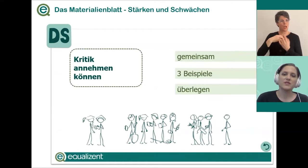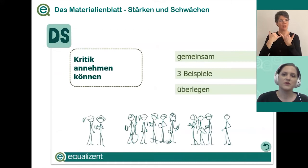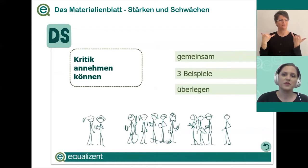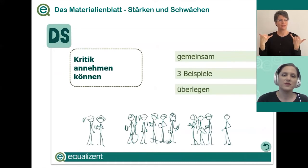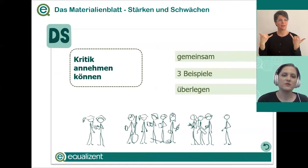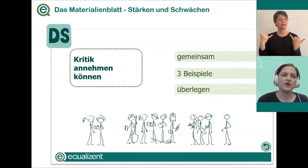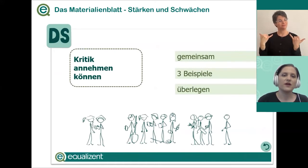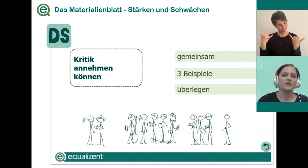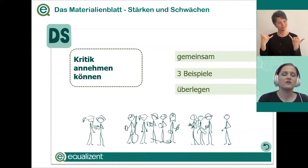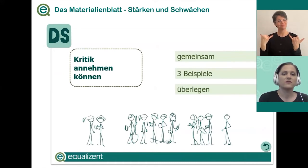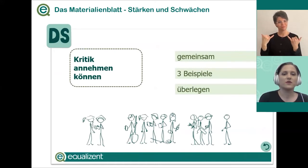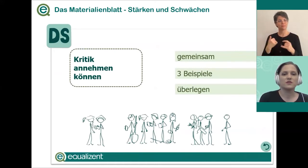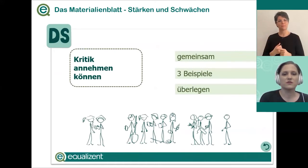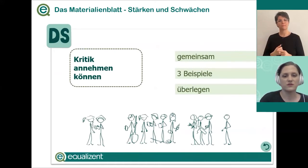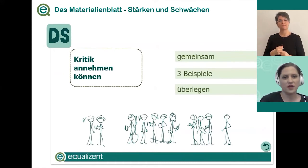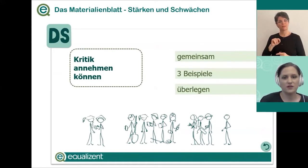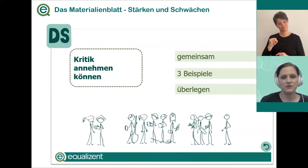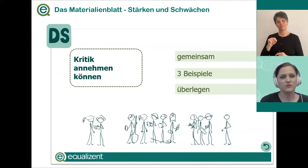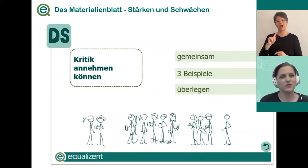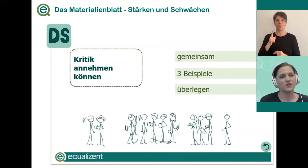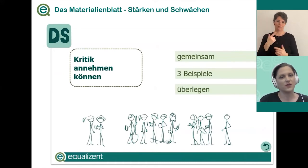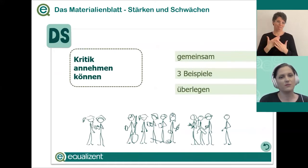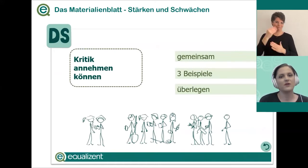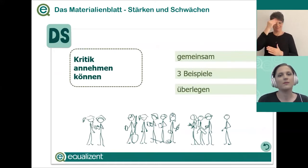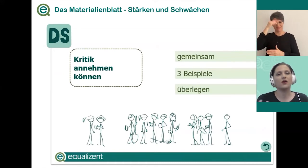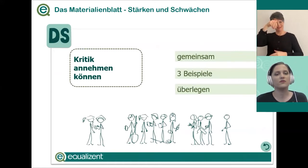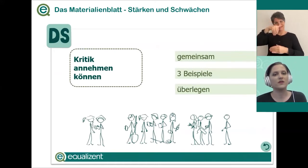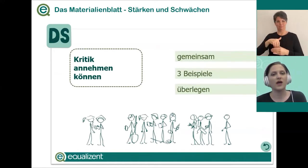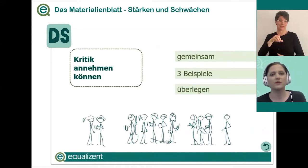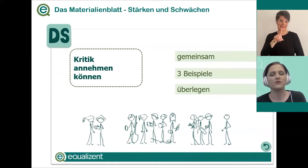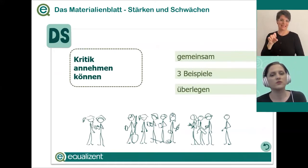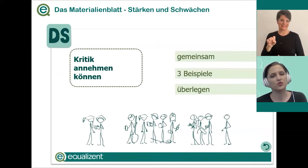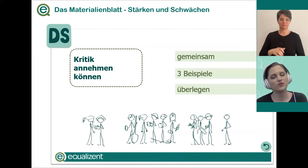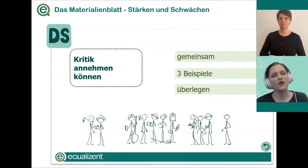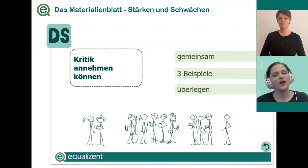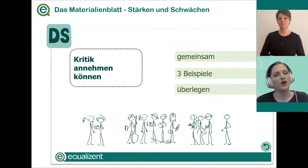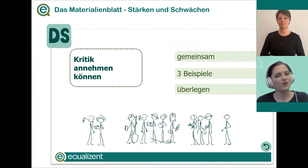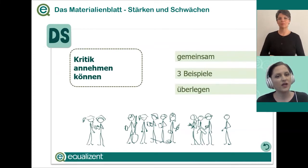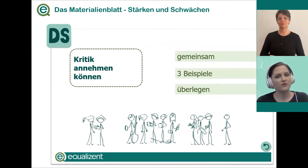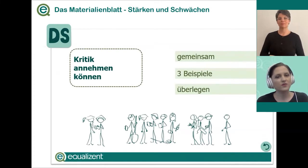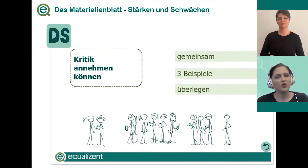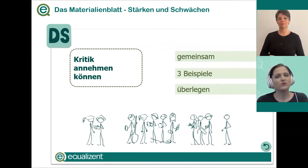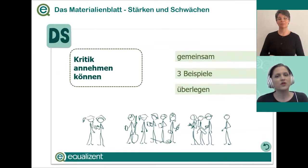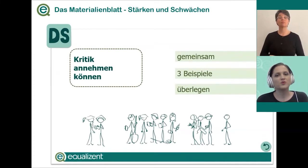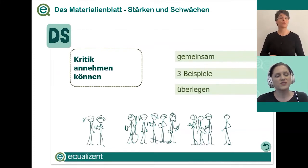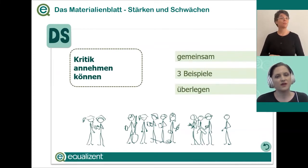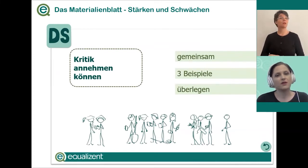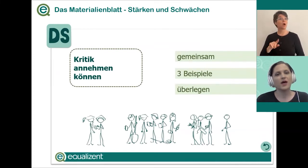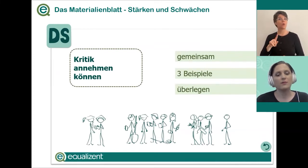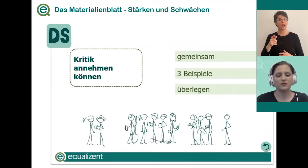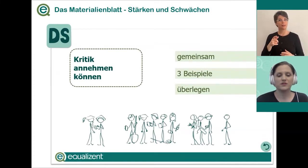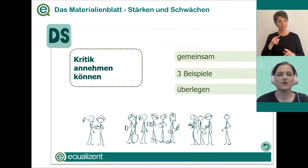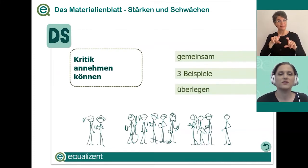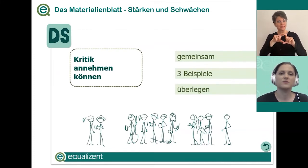andere Perspektive aus dem Bereich Diversity und Soziales. Und das kann man aber auch wieder in Arbeit und Inklusion aufgreifen und dort speziell